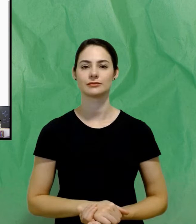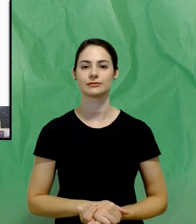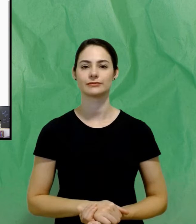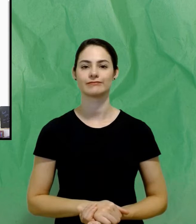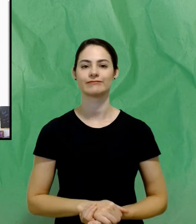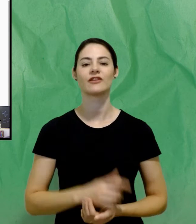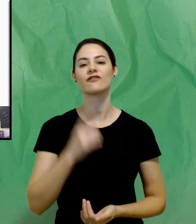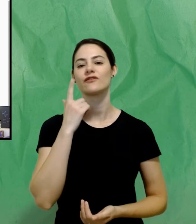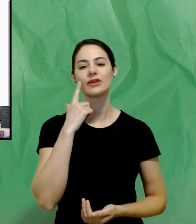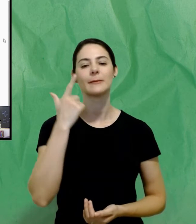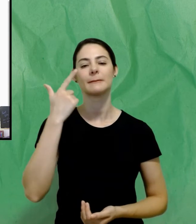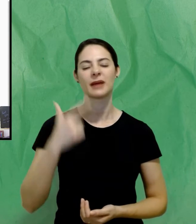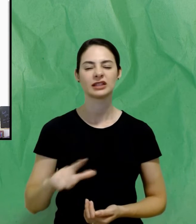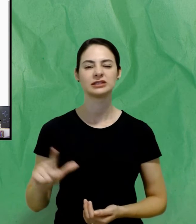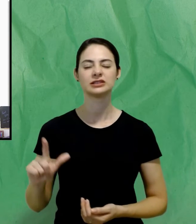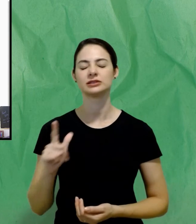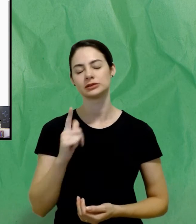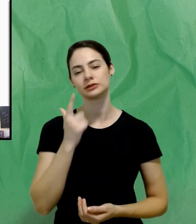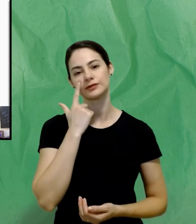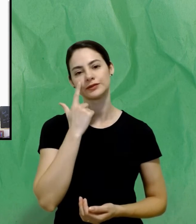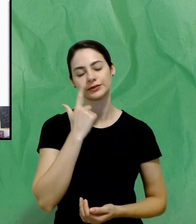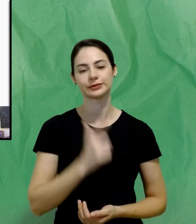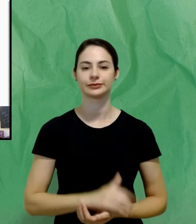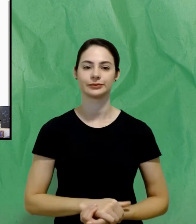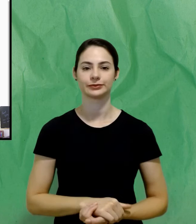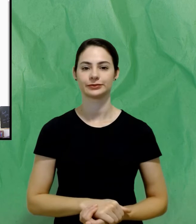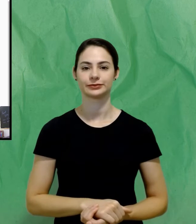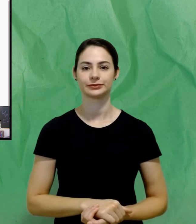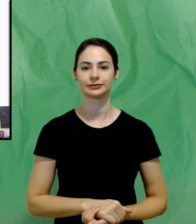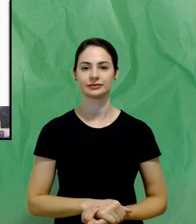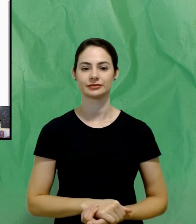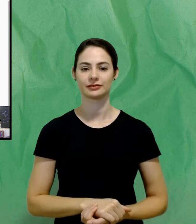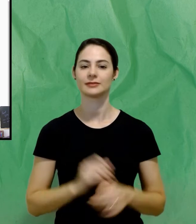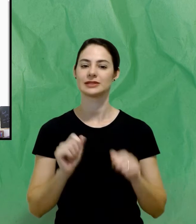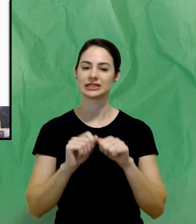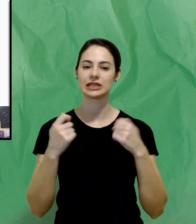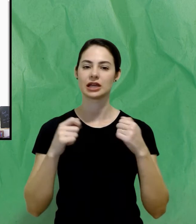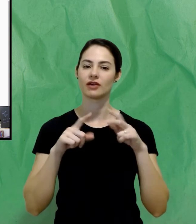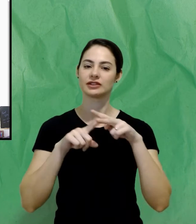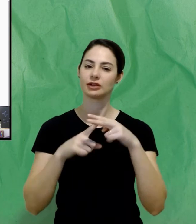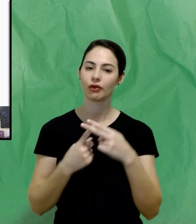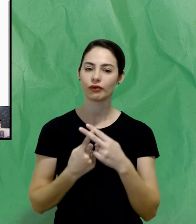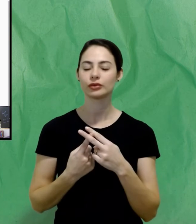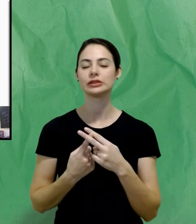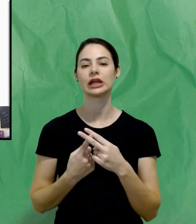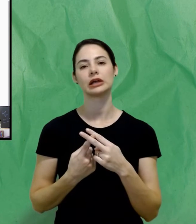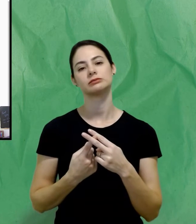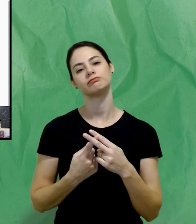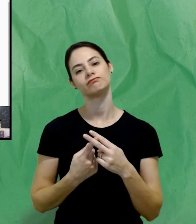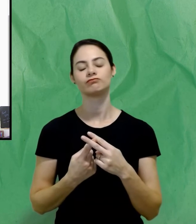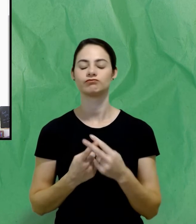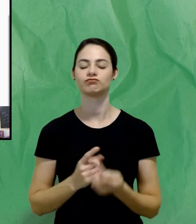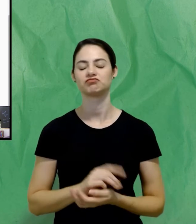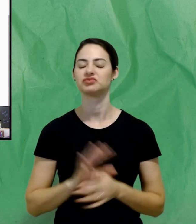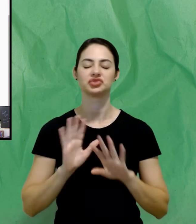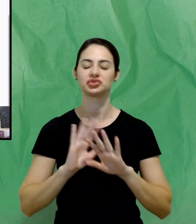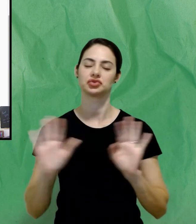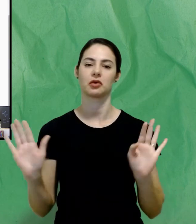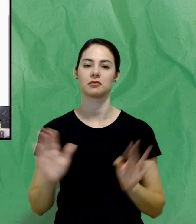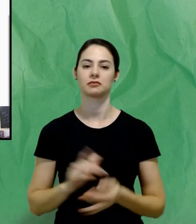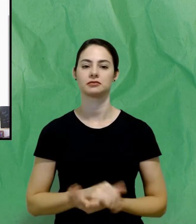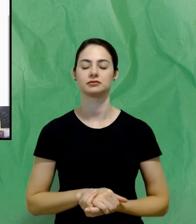Deixa eu ver o que mais, só para poder ver se a gente vai fazer alguma configuração. Acho que só isso